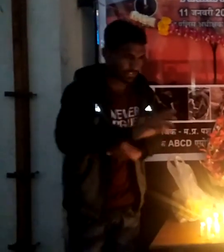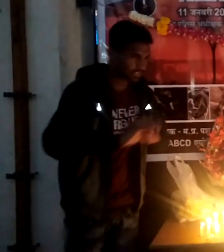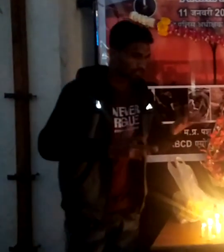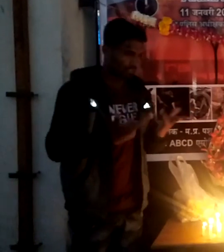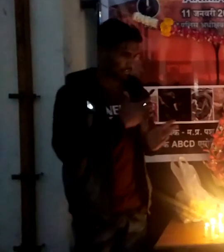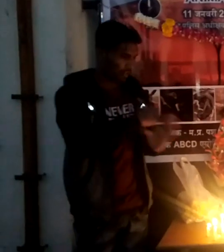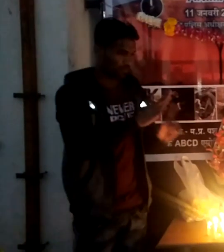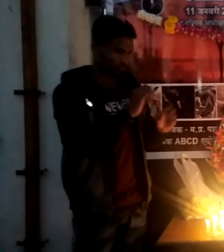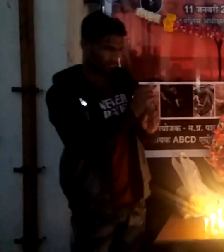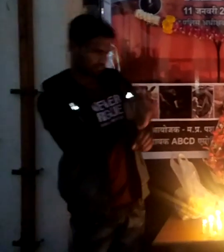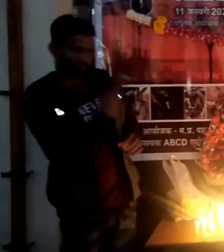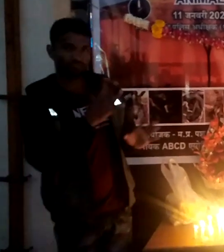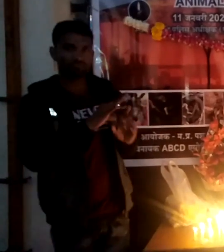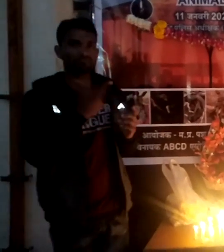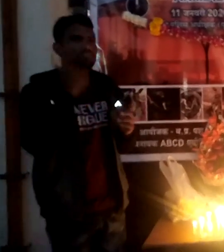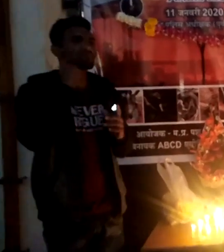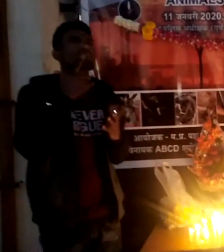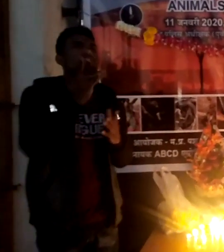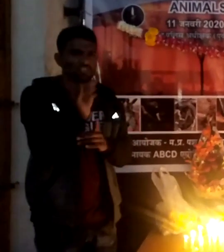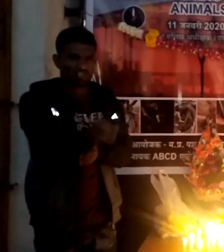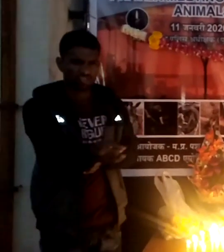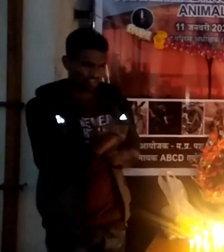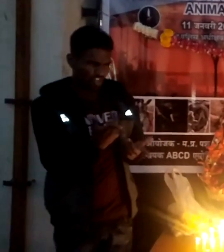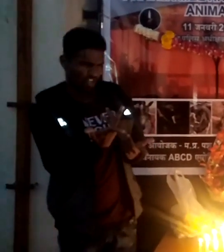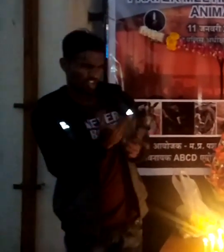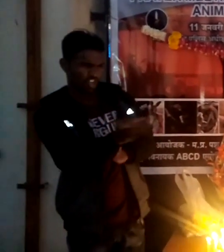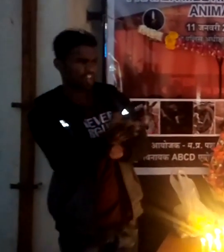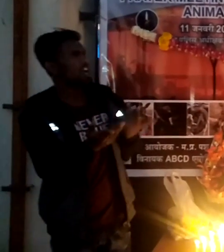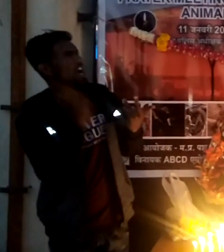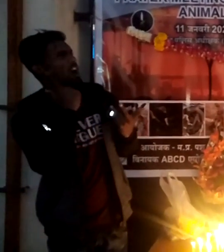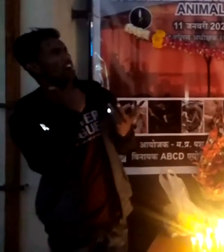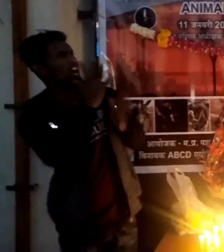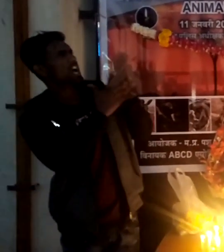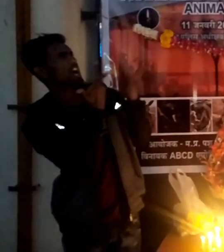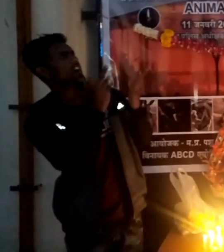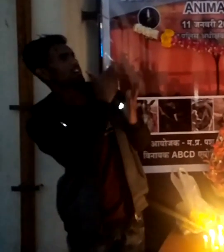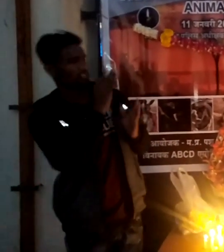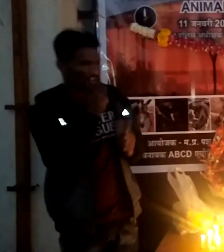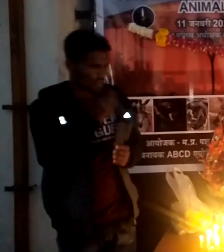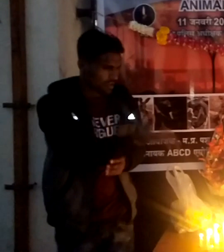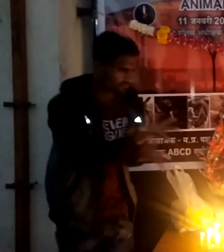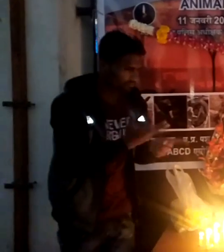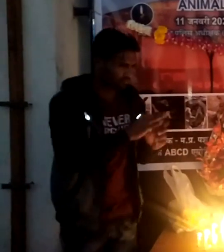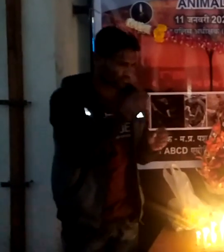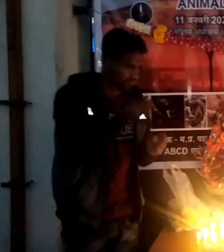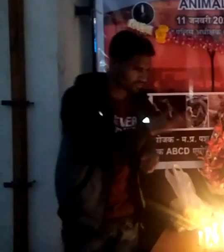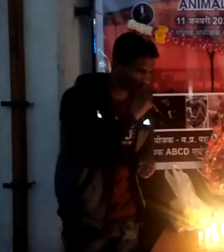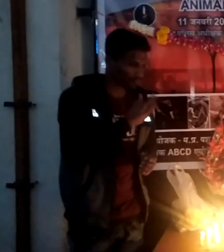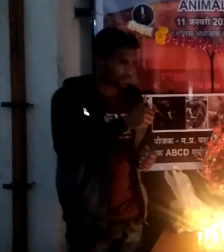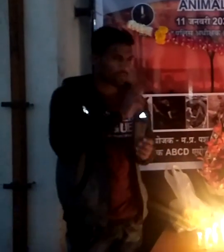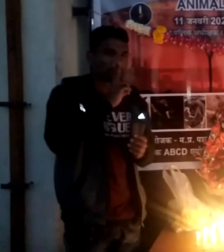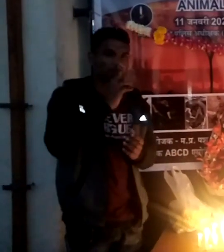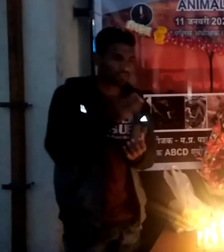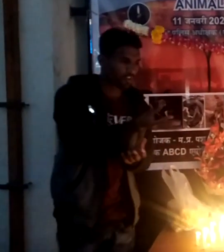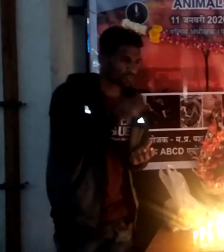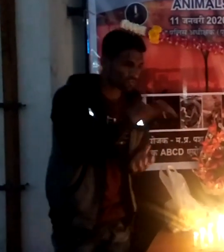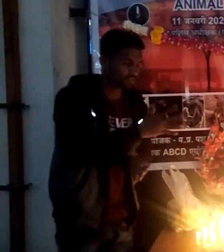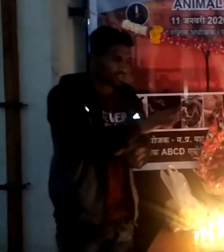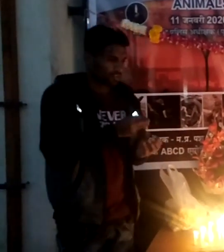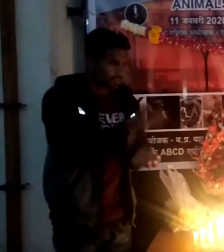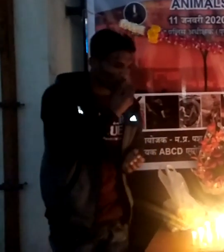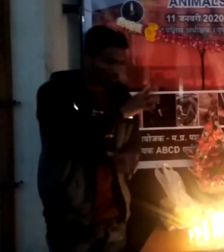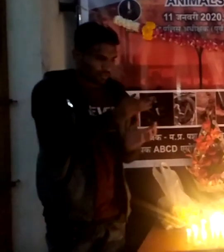हैं, उन सबको ये मैसेज देना चाहता हूँ, और सभी जनता जनार्दन को, कि पशु पक्षियों के प्रति दया का भाव रखें,